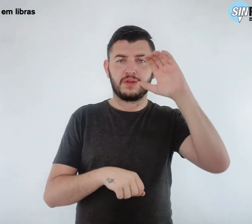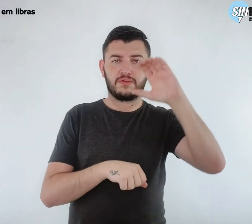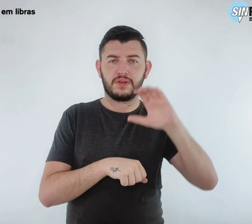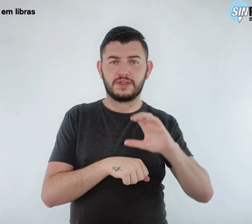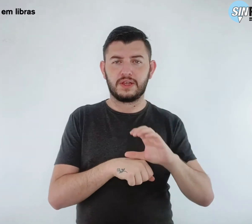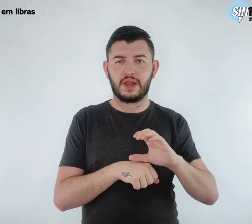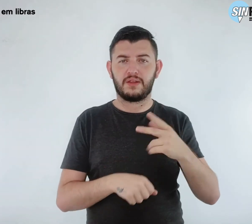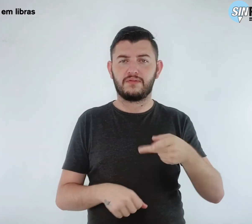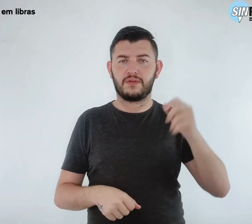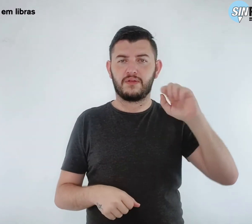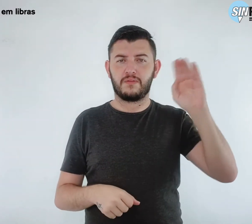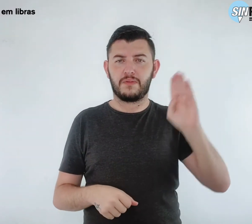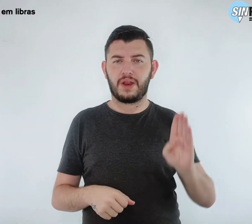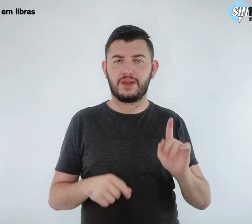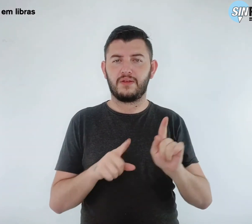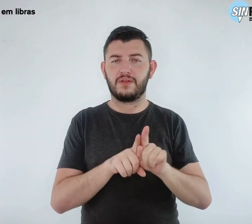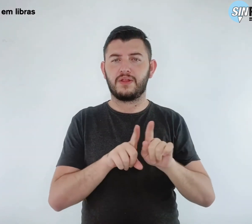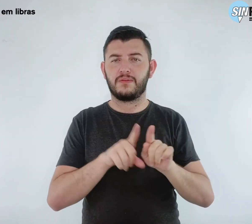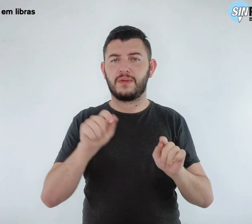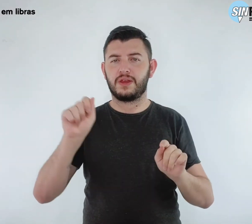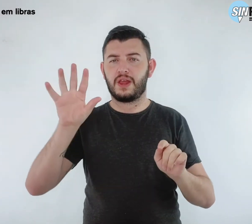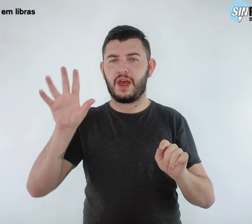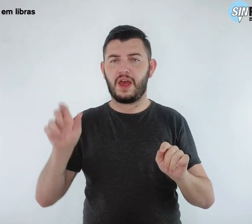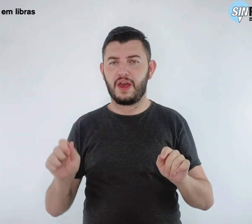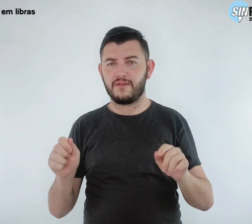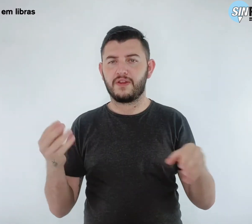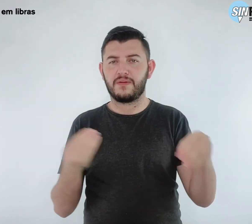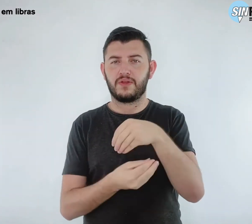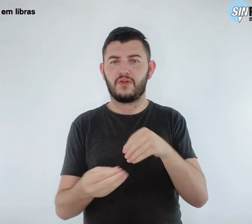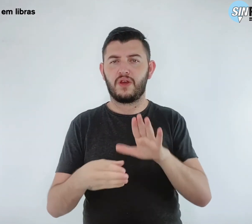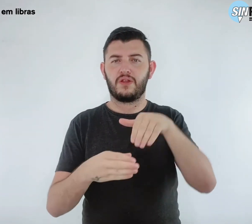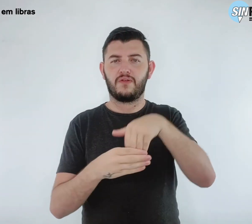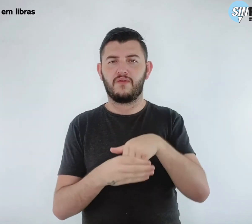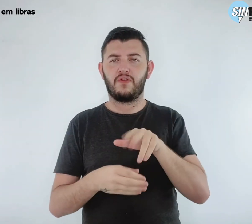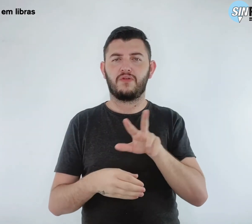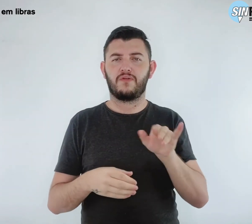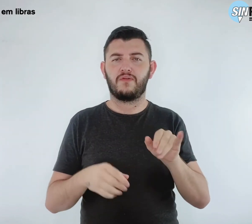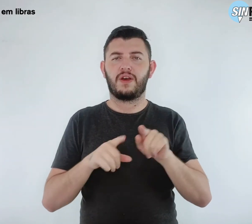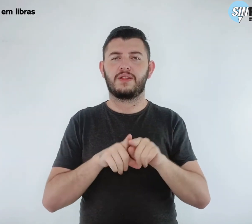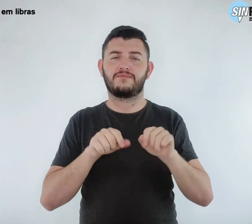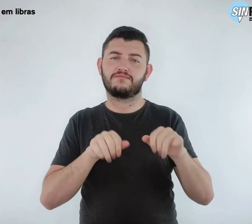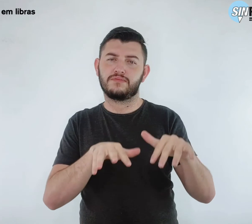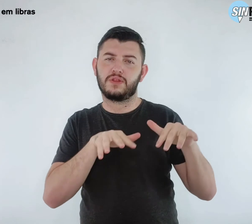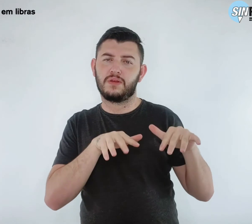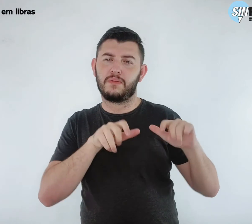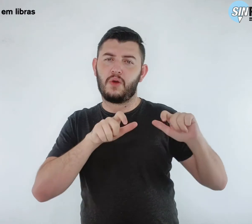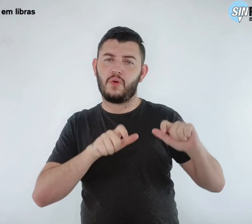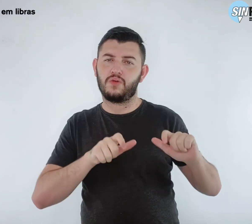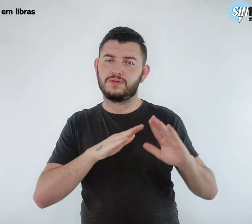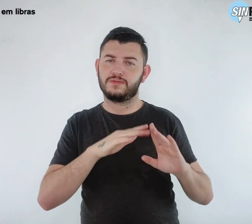cidadãos brasileiros e africanos que hão de querer dar o seu voto nas assembleias